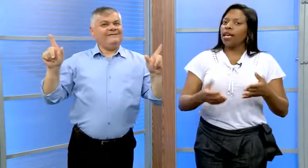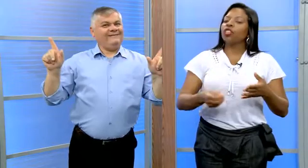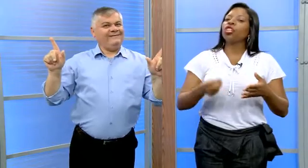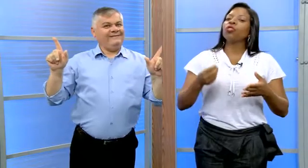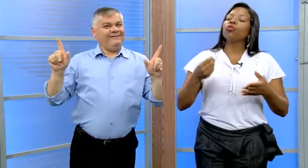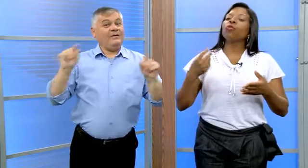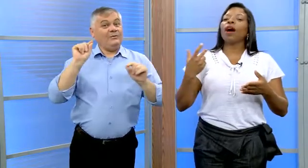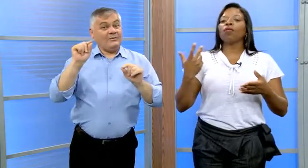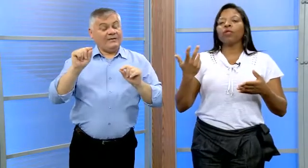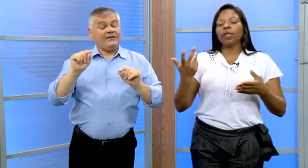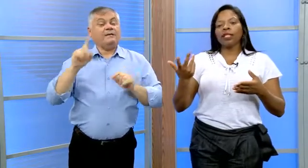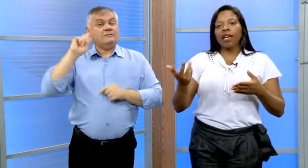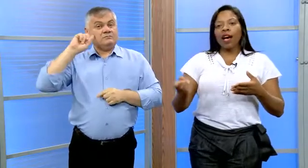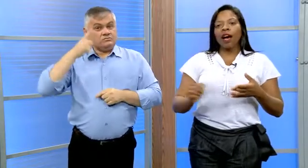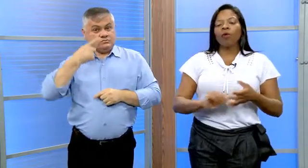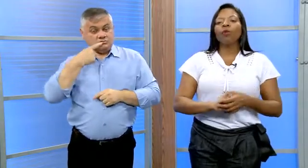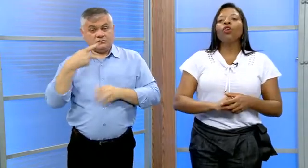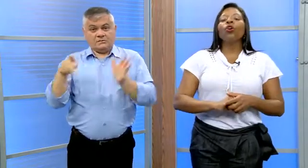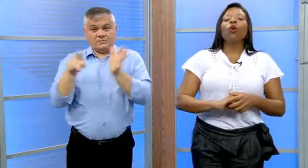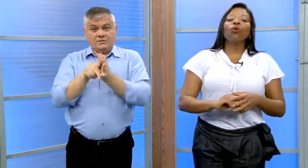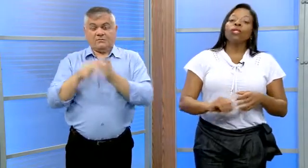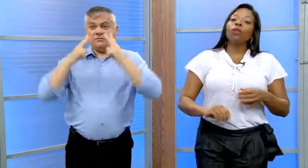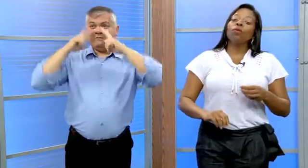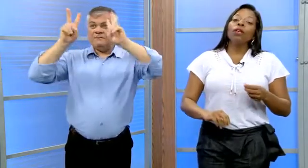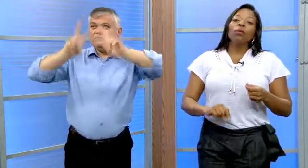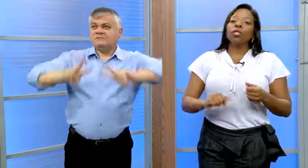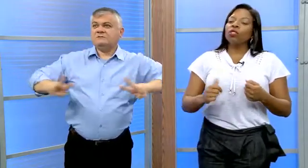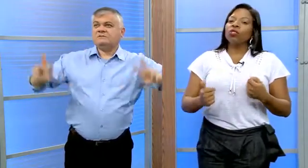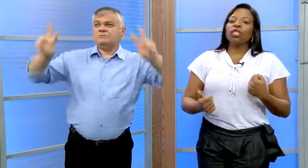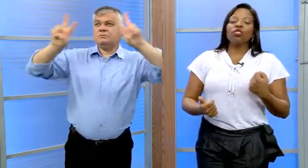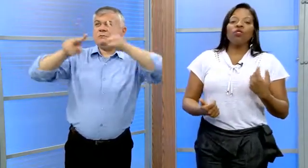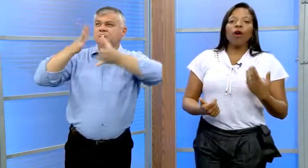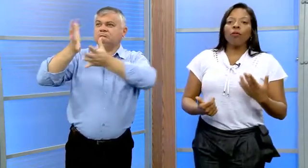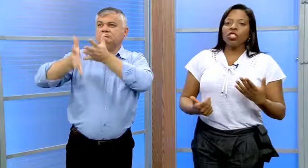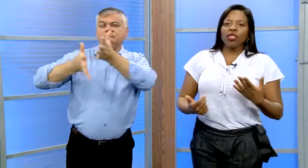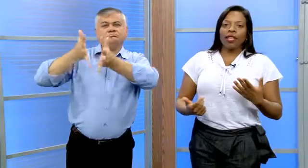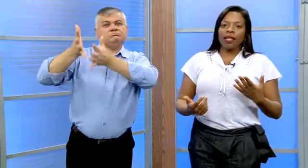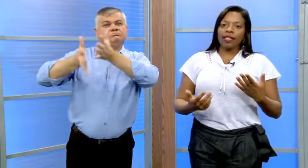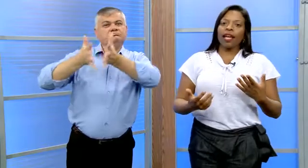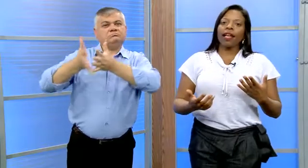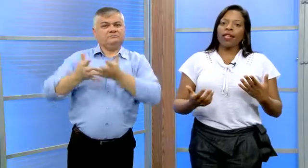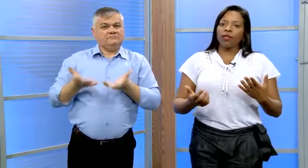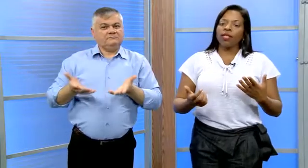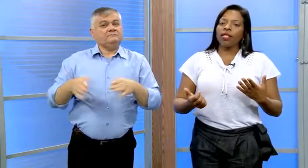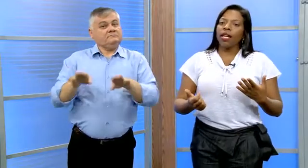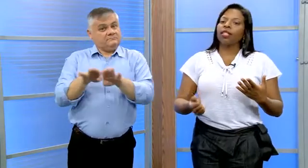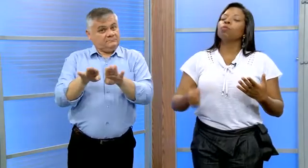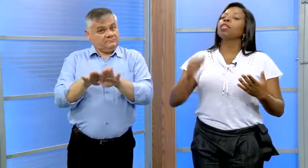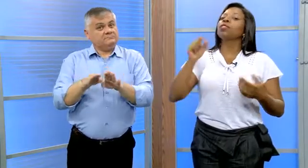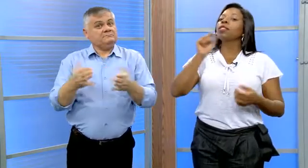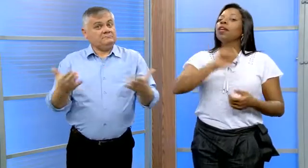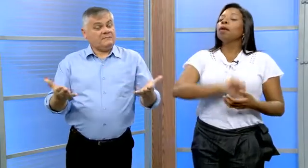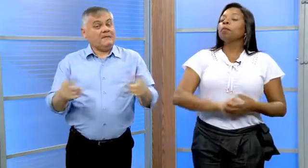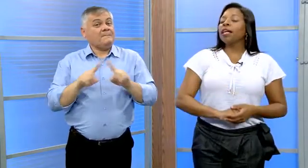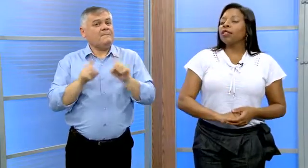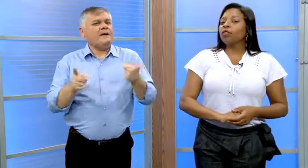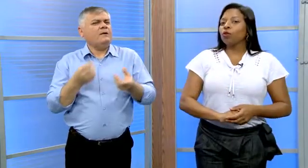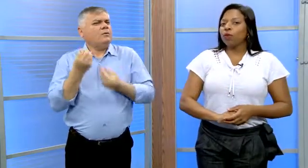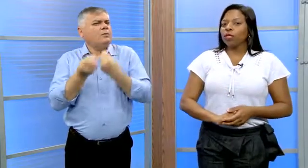é gestual espacial, ou então muitas outras formas de relatar a língua de sinais, mas para que nós